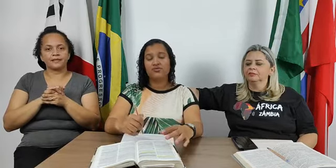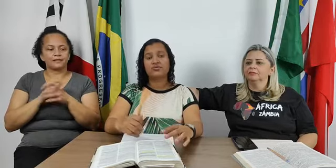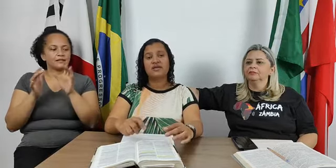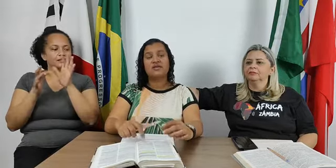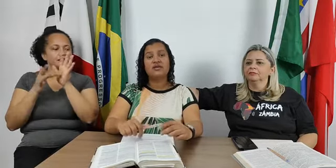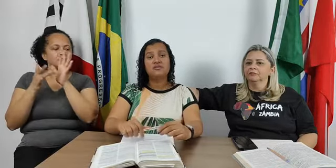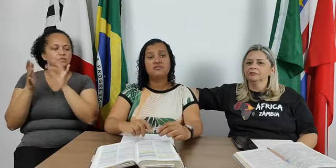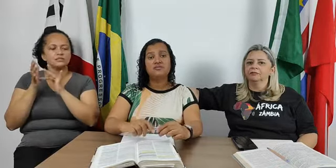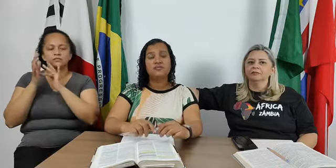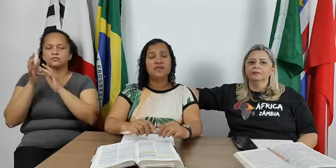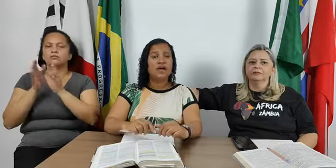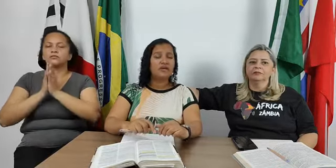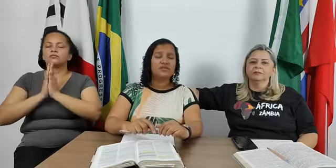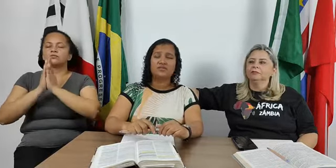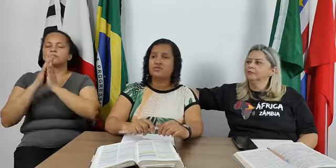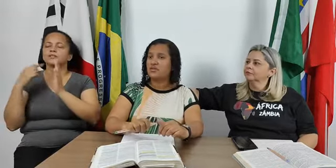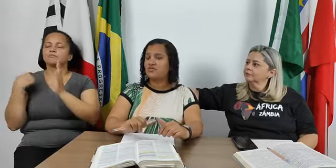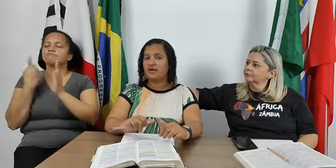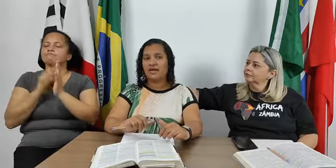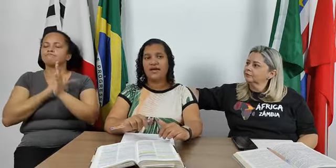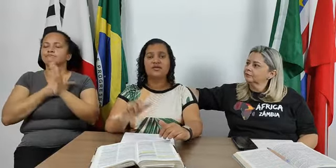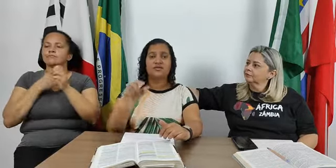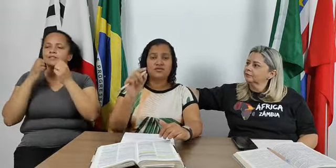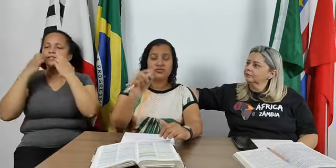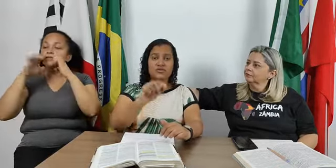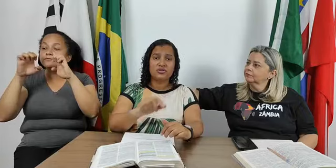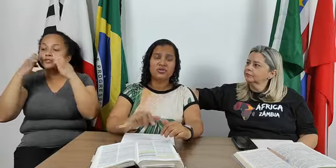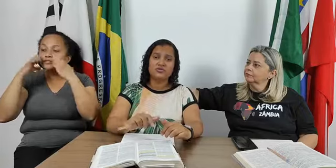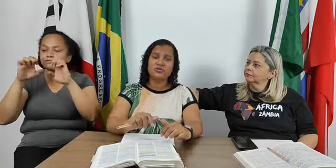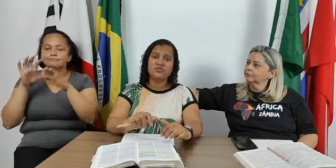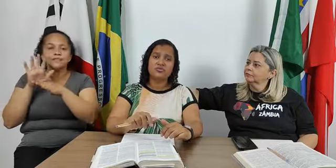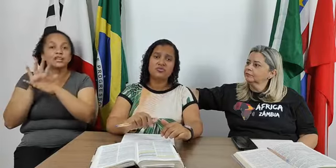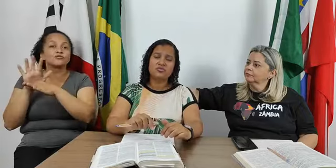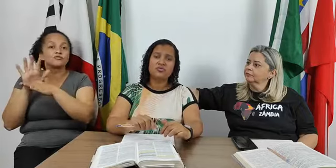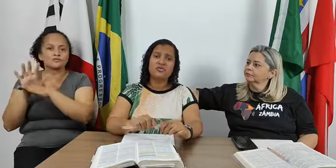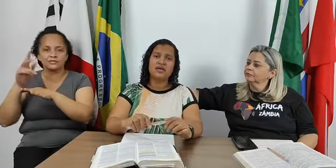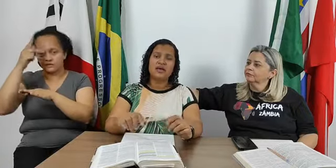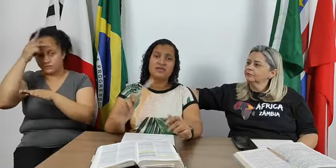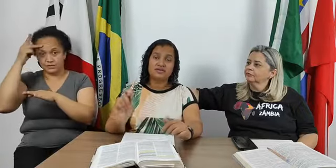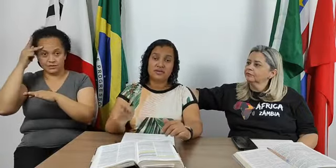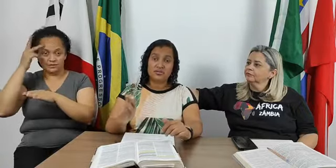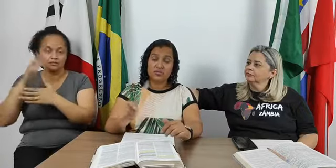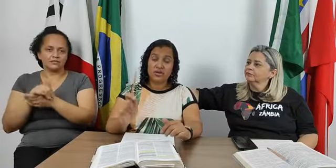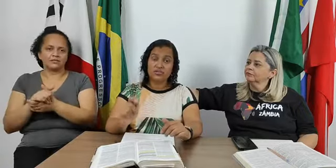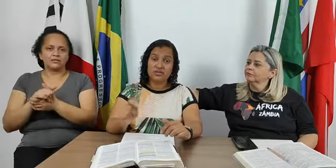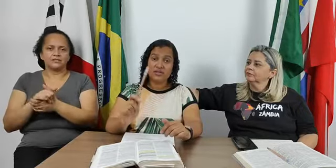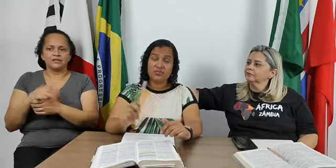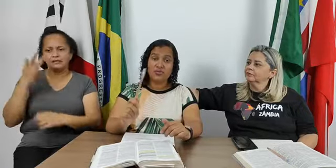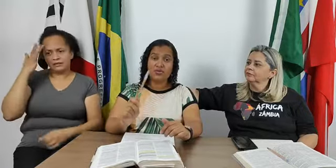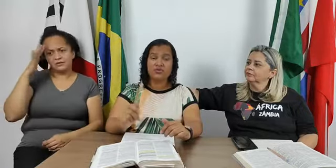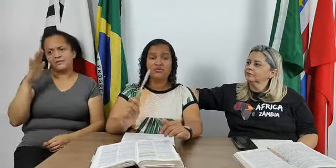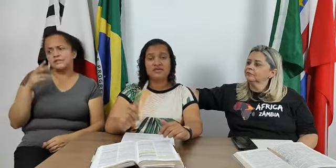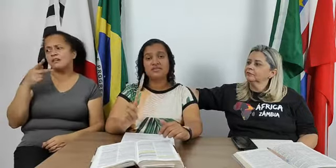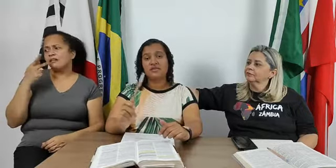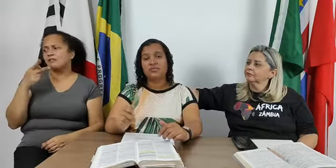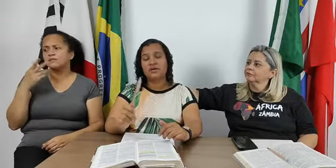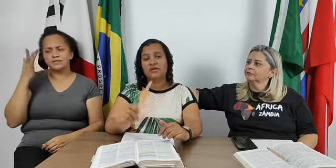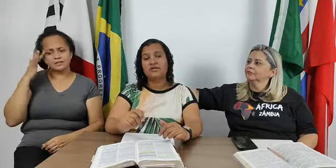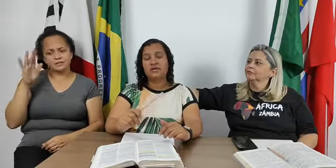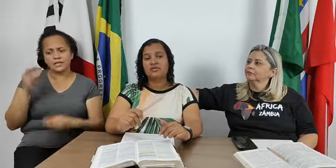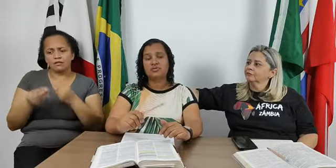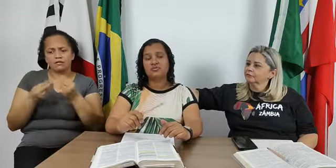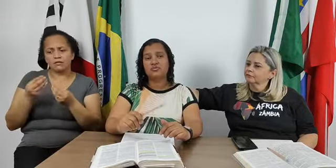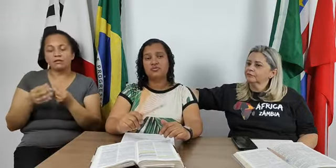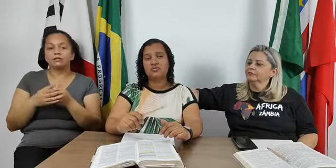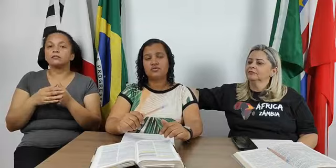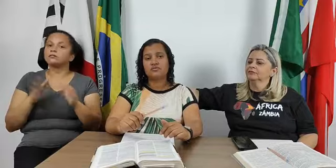levar outros a Cristo. Ah, mas eu não sei falar. Então vigia nas suas atitudes. Através do teu testemunho, está dizendo para eles